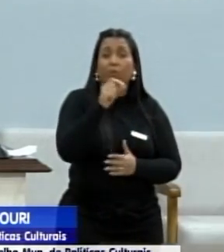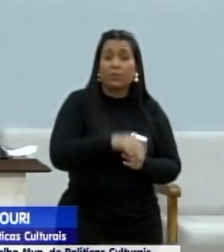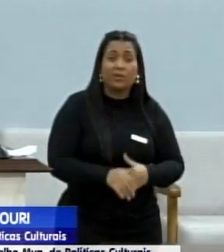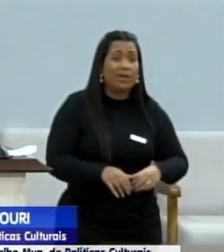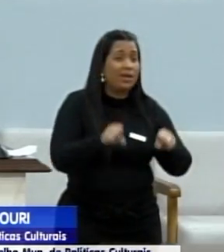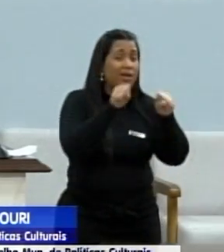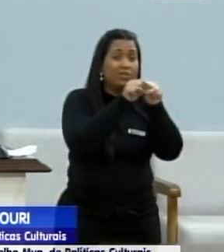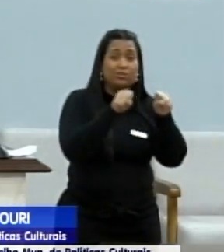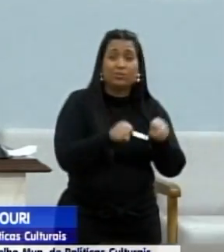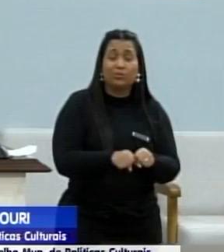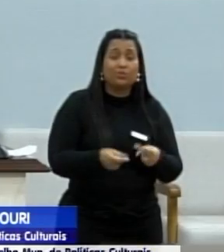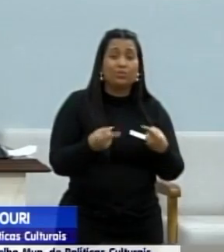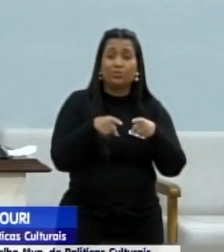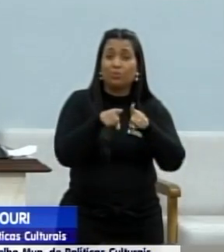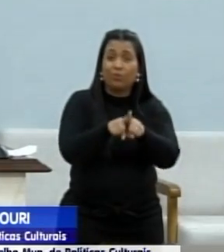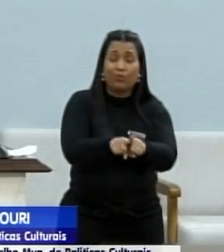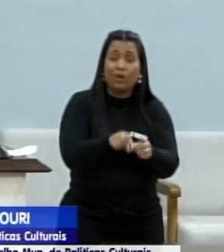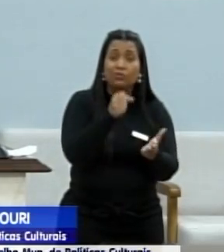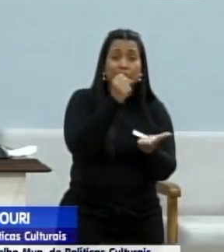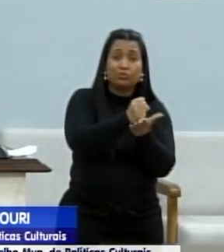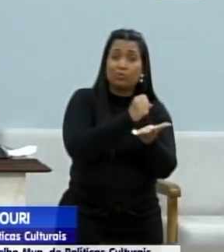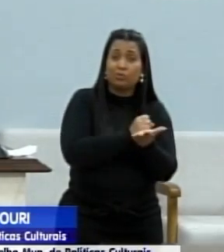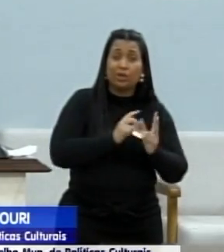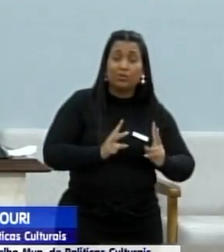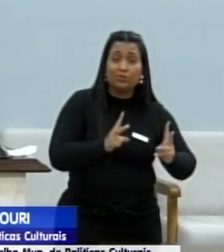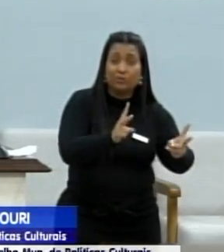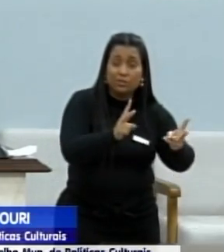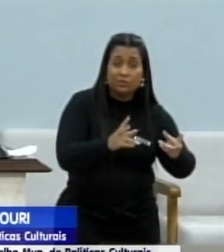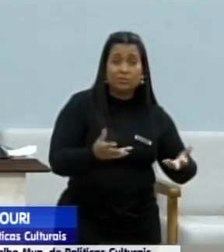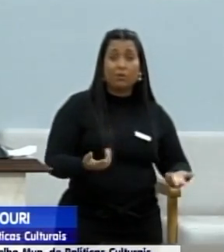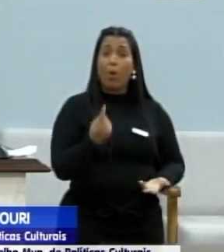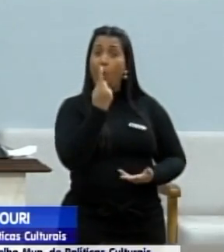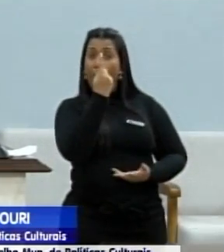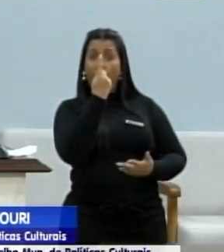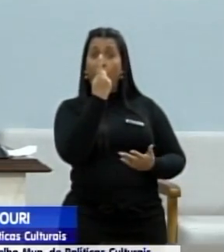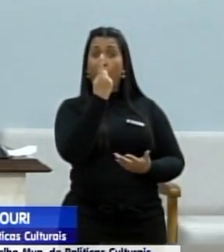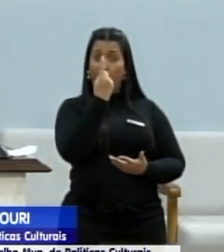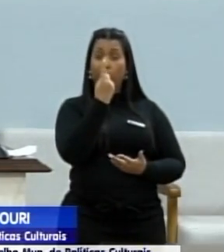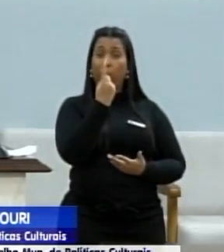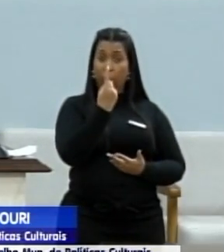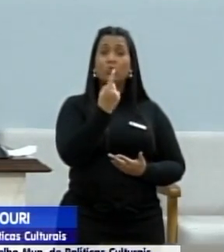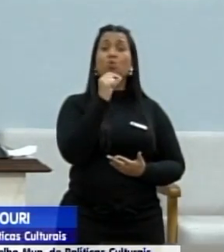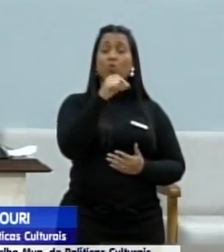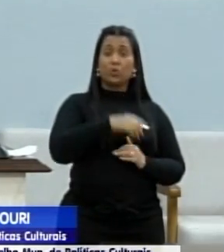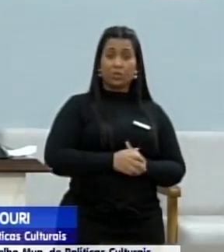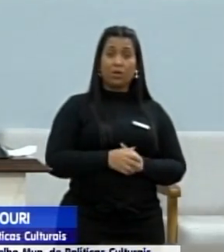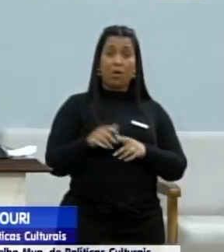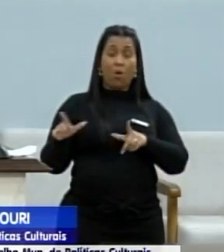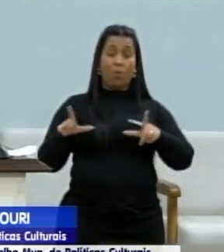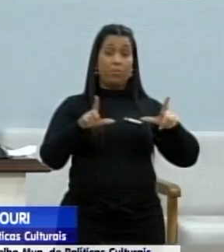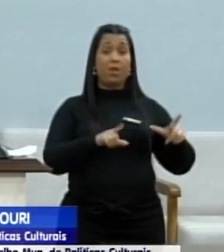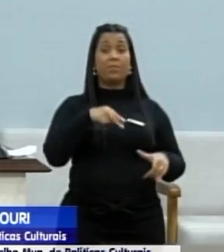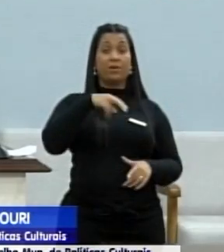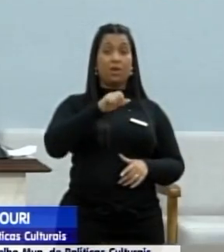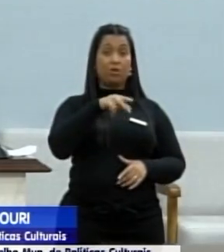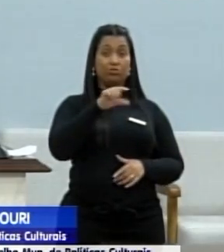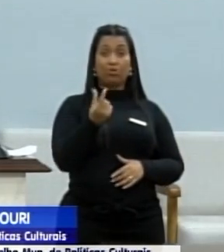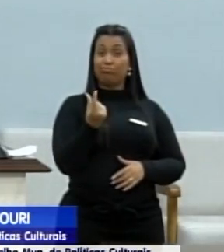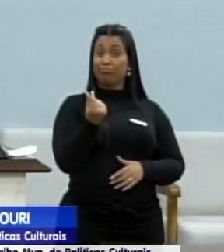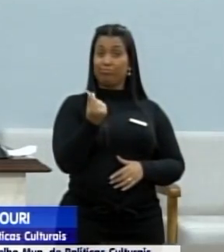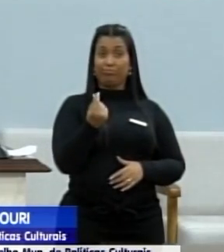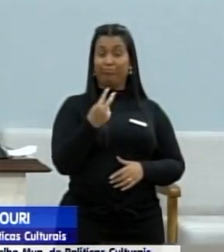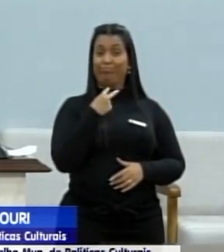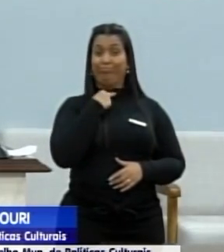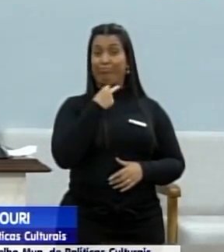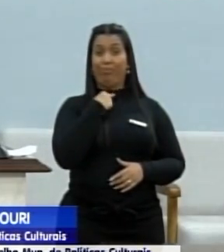de convênio, os contratos fixos, e a gente tem um edital de fomento, que é o Prêmio Nelson Seixas, com valores que não é possível,